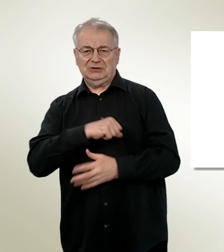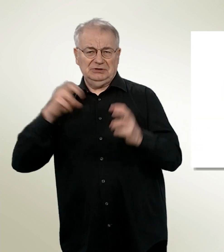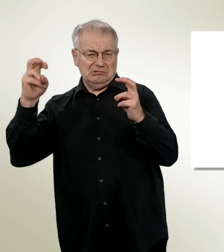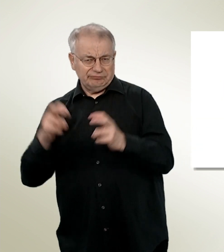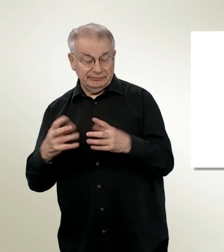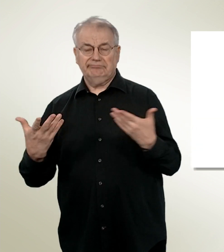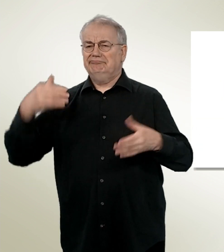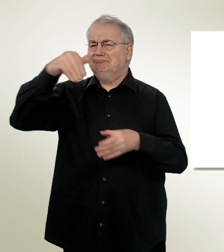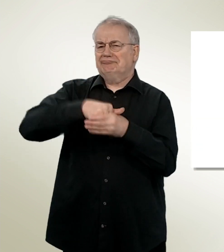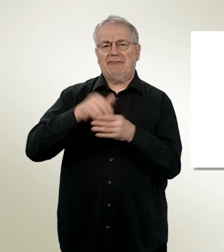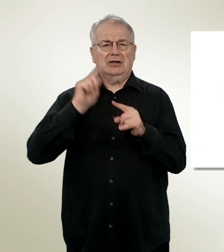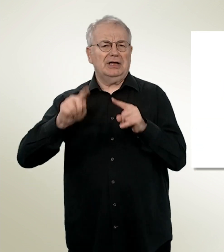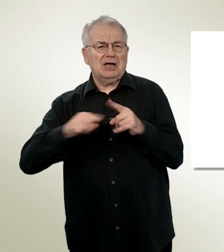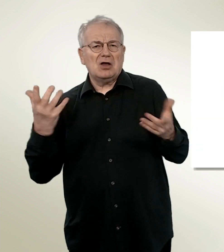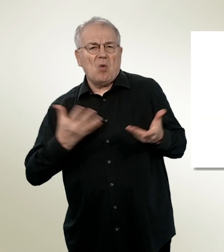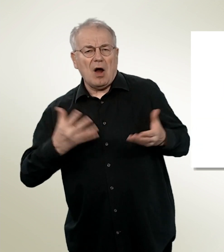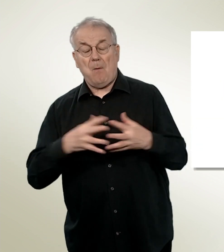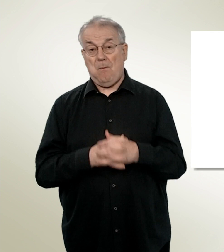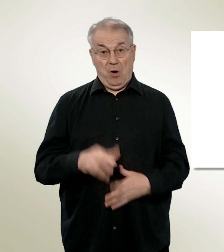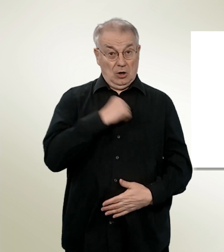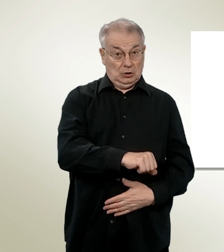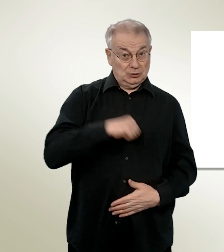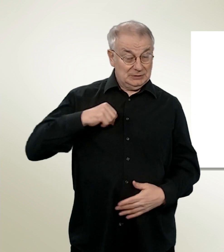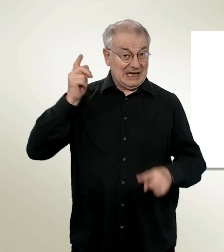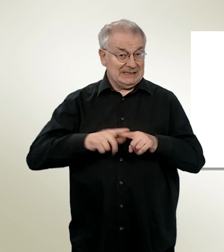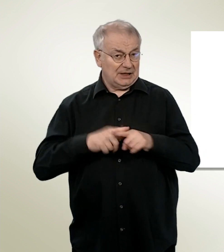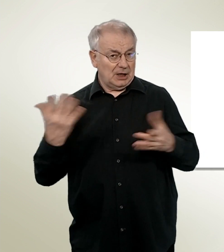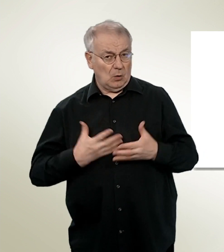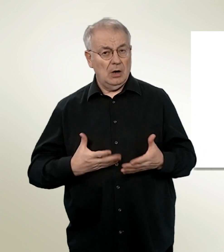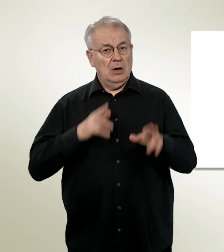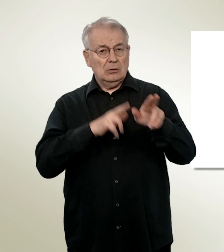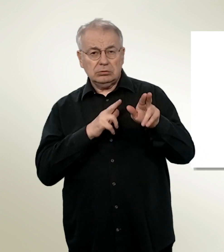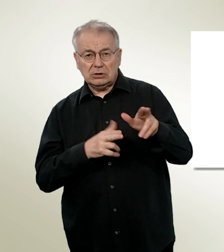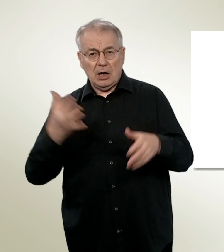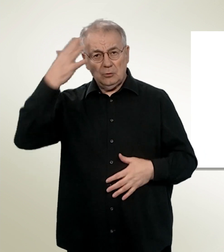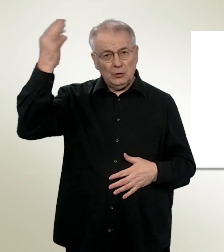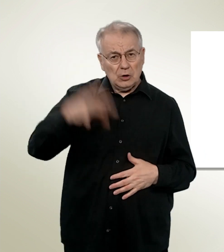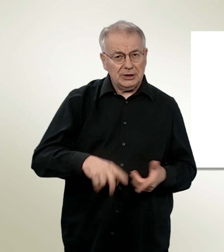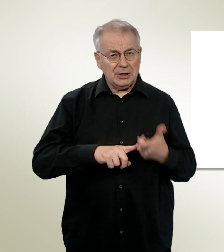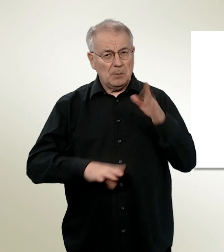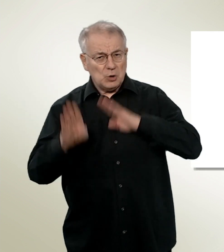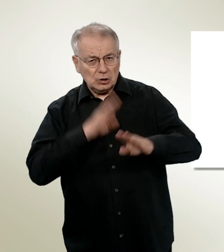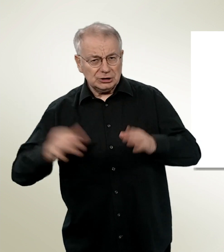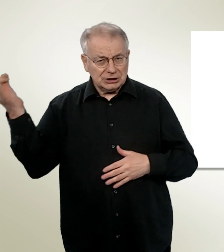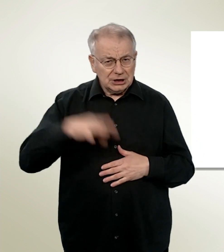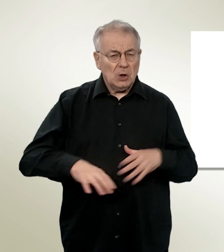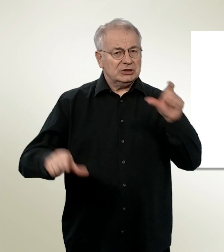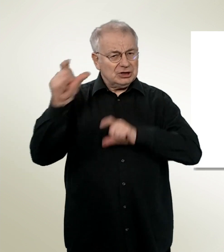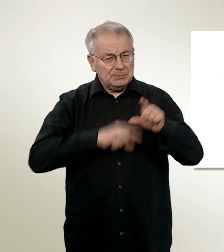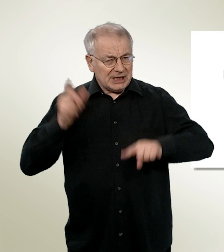quoi s'agit-il en détail? En Suisse, il est interdit de produire des armes nucléaires, biologiques et chimiques, de même que des